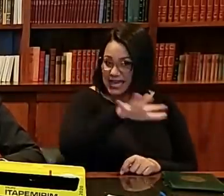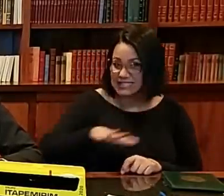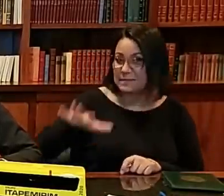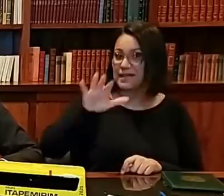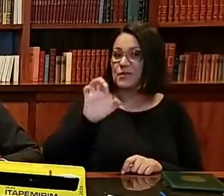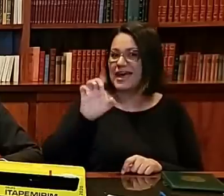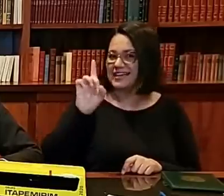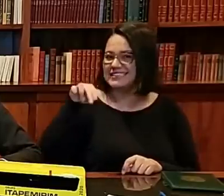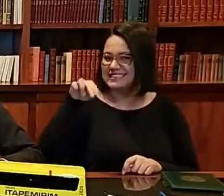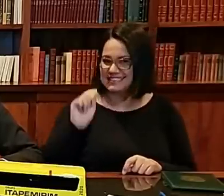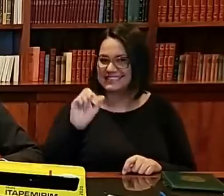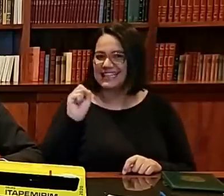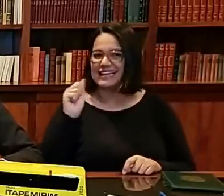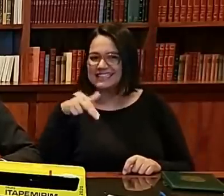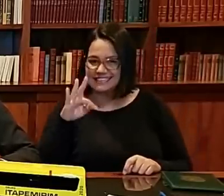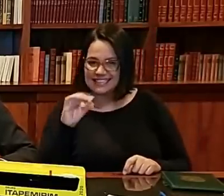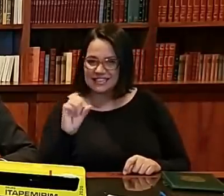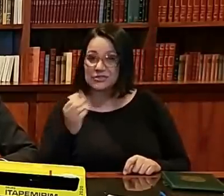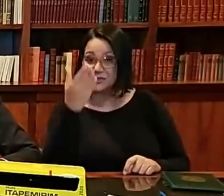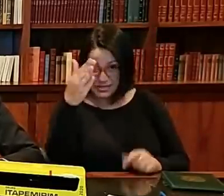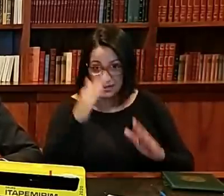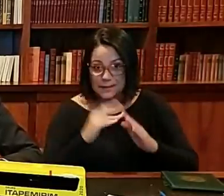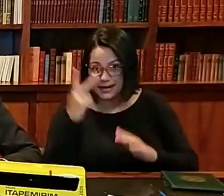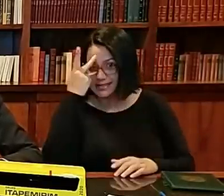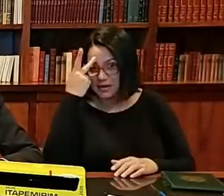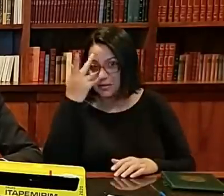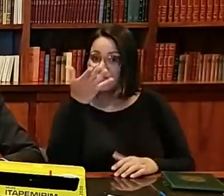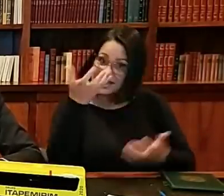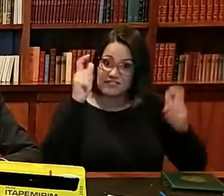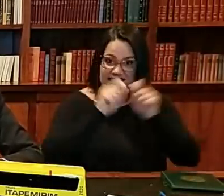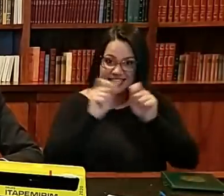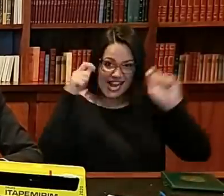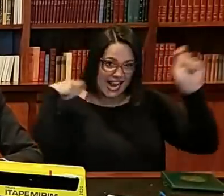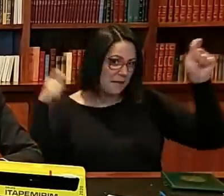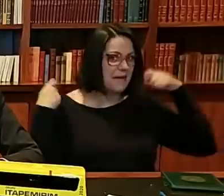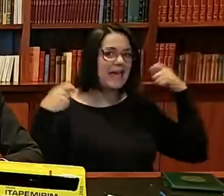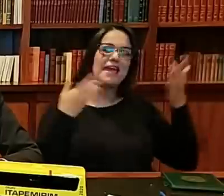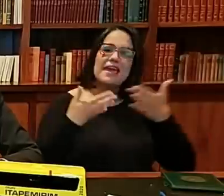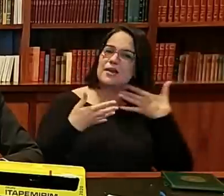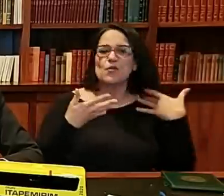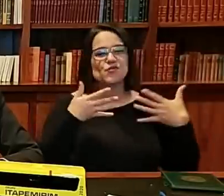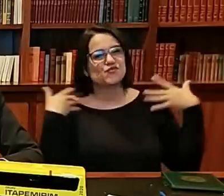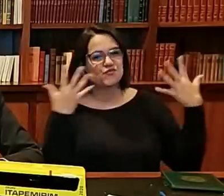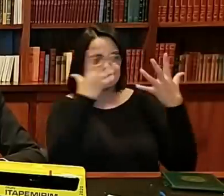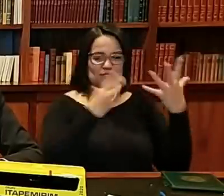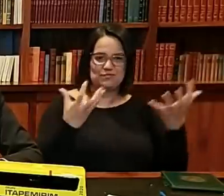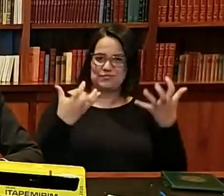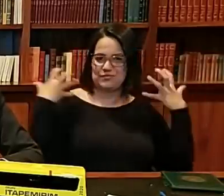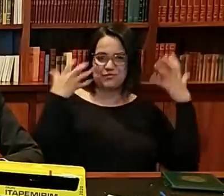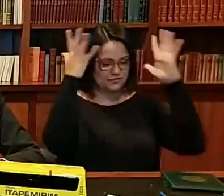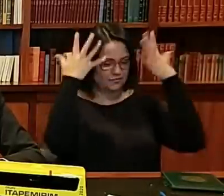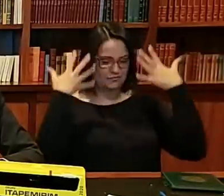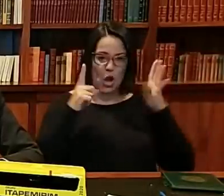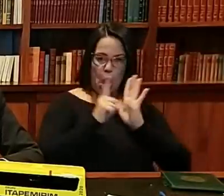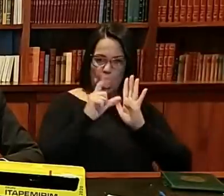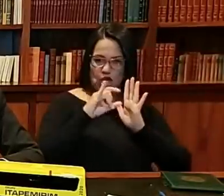Espaço Edna Santos em Caçapava Velha. Você que é de São Paulo, né, quiser fazer um cabelo no capricho, receber um banho de